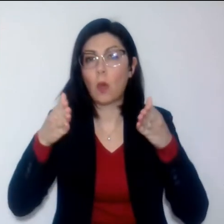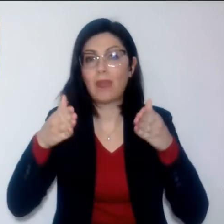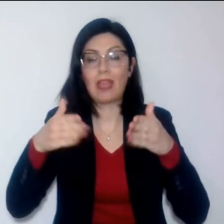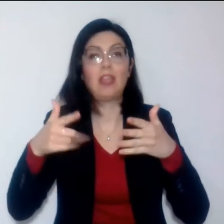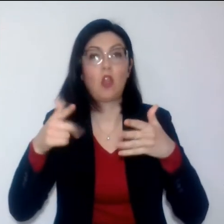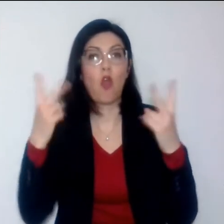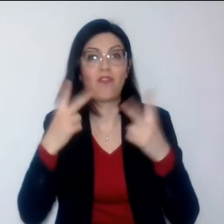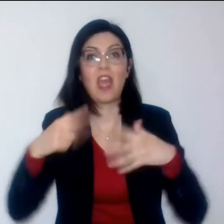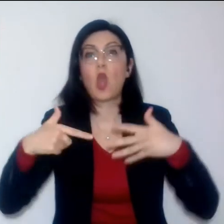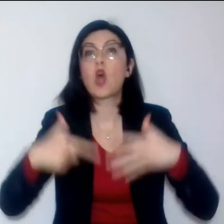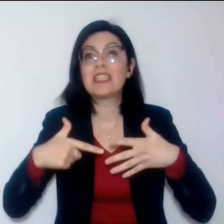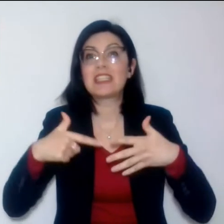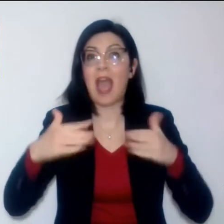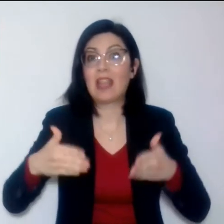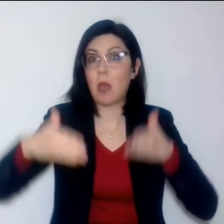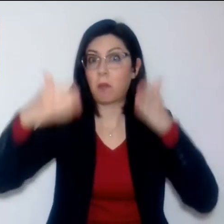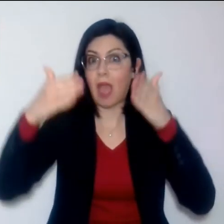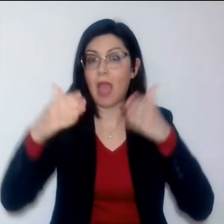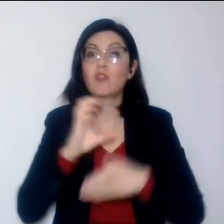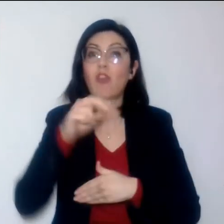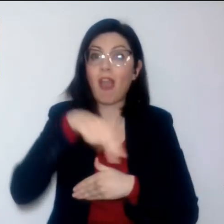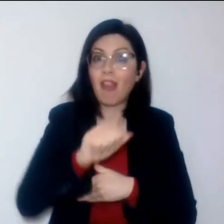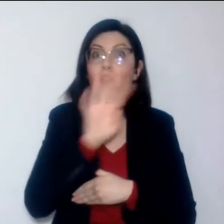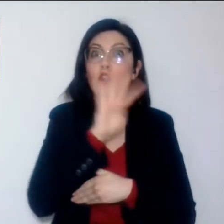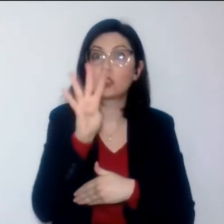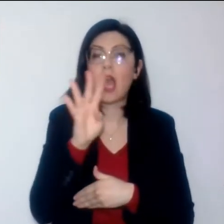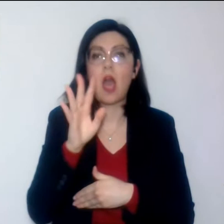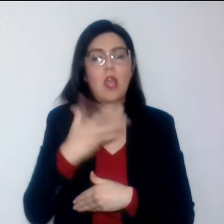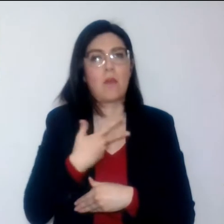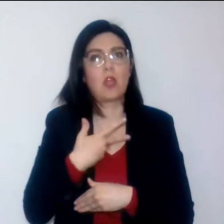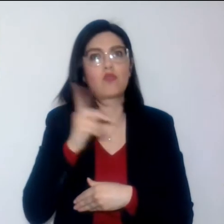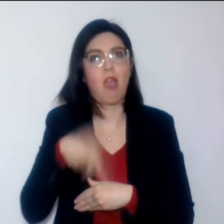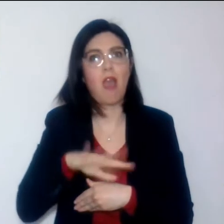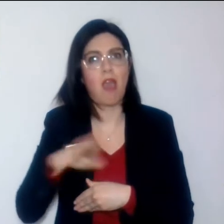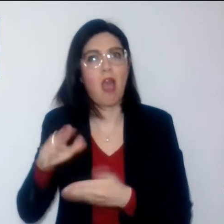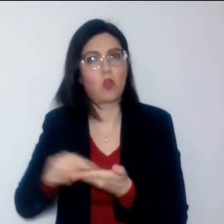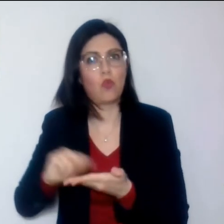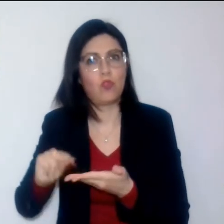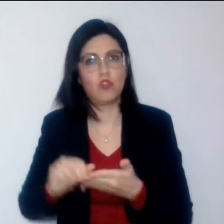oltre alla cna toscana ospita una serie di uffici